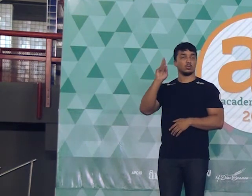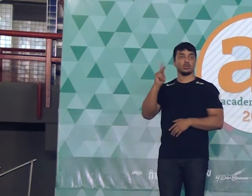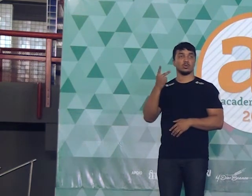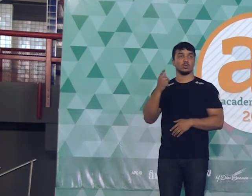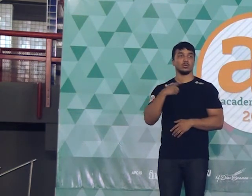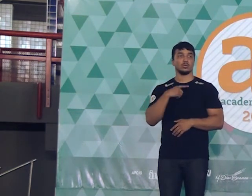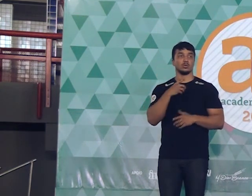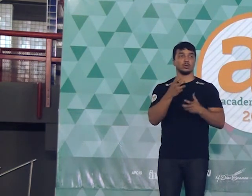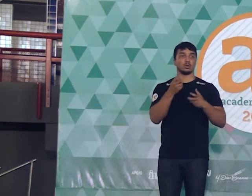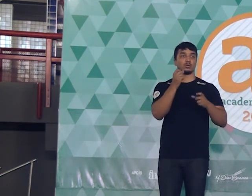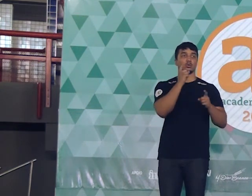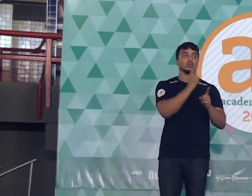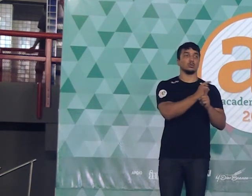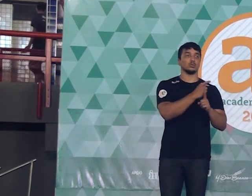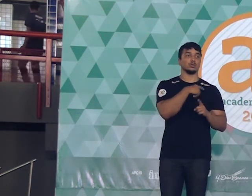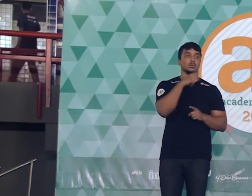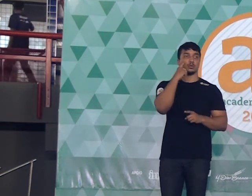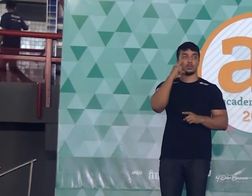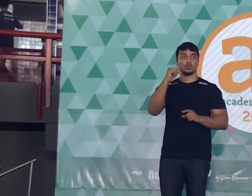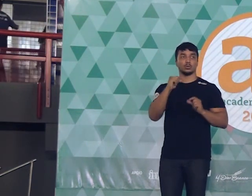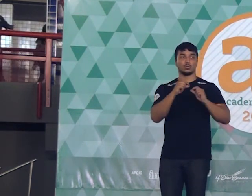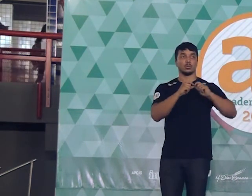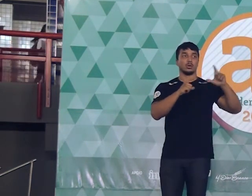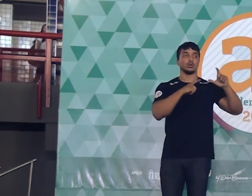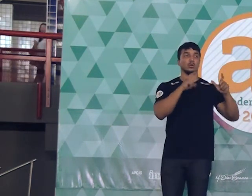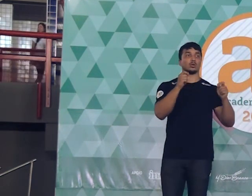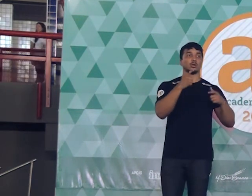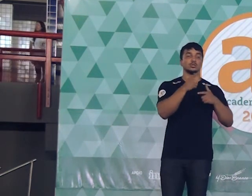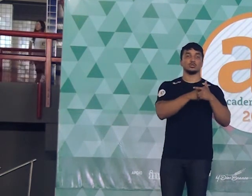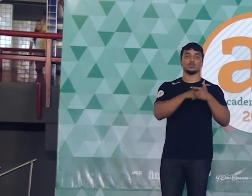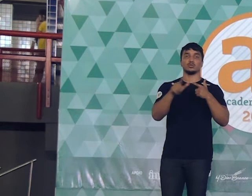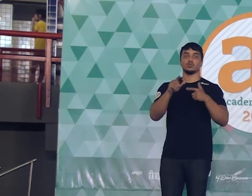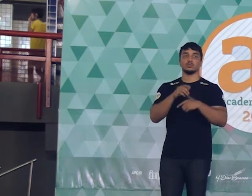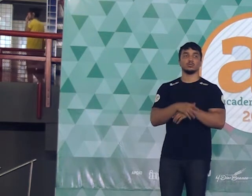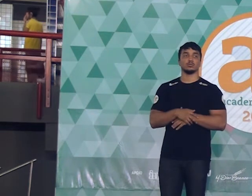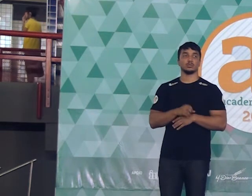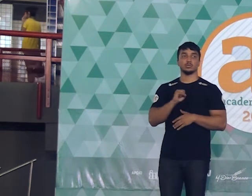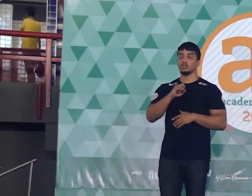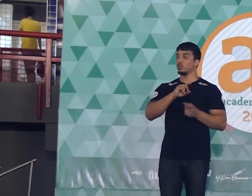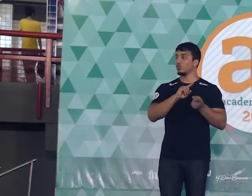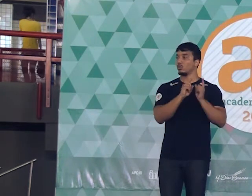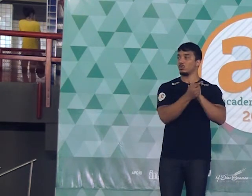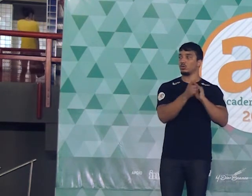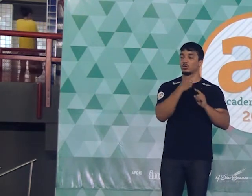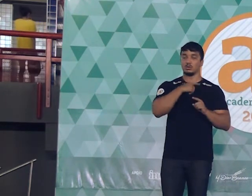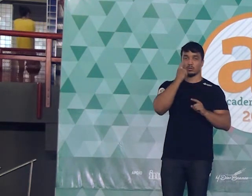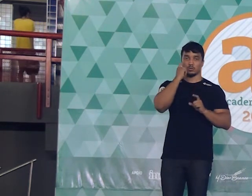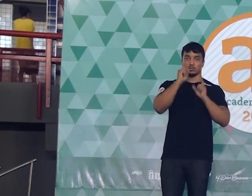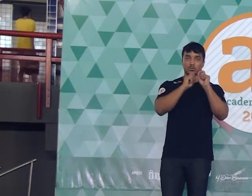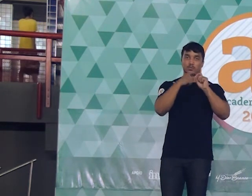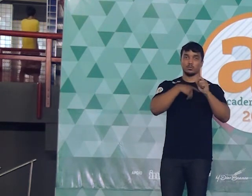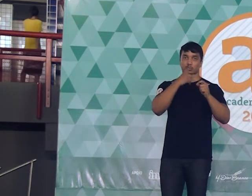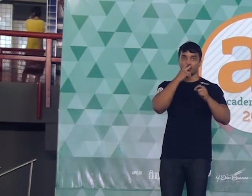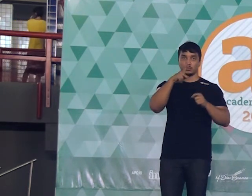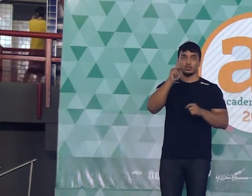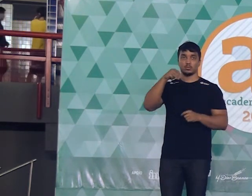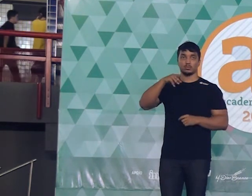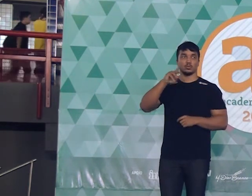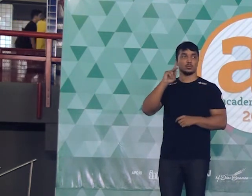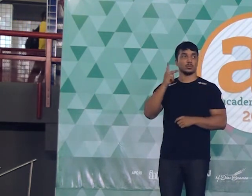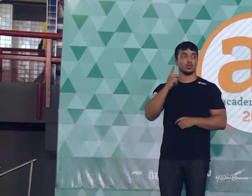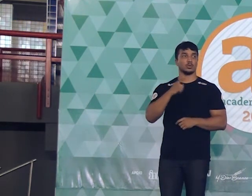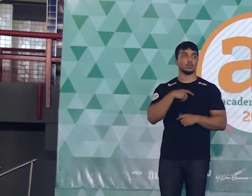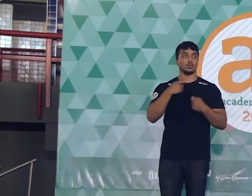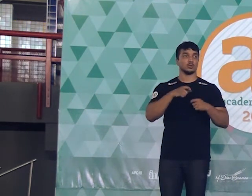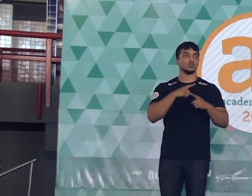quero ir para o menor, do maior para o menor eu divido. Se eu fizer o inverso, eu estou em metro por segundo e quero quilômetro por hora, eu